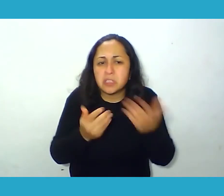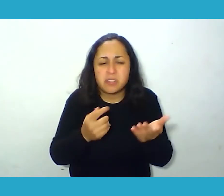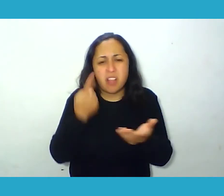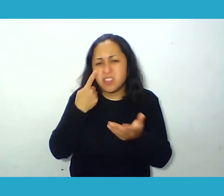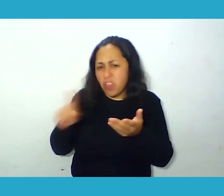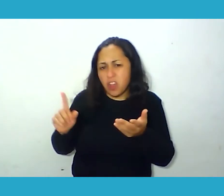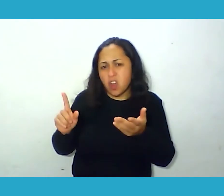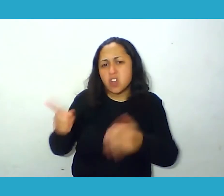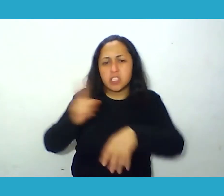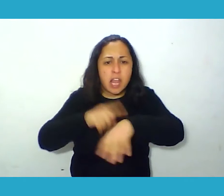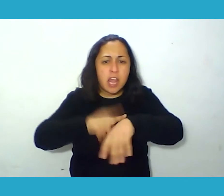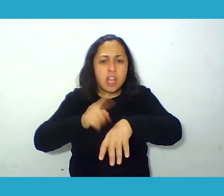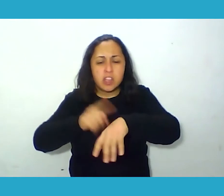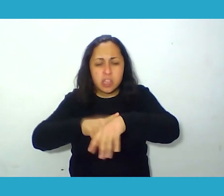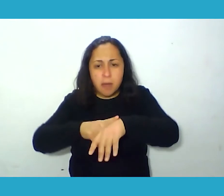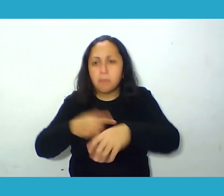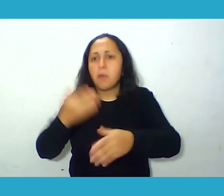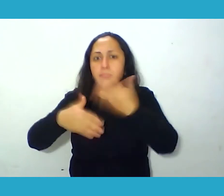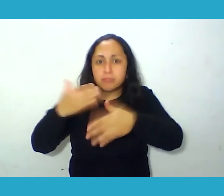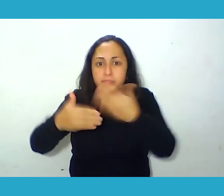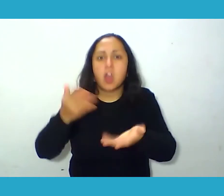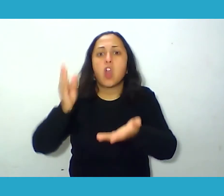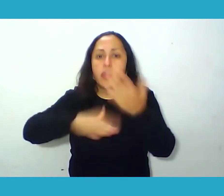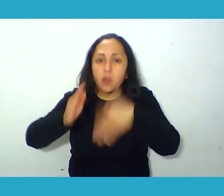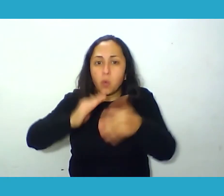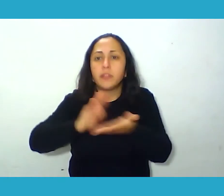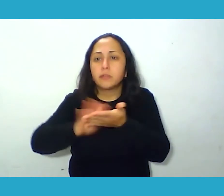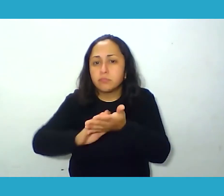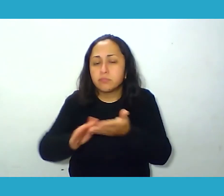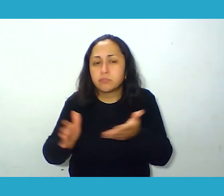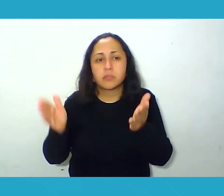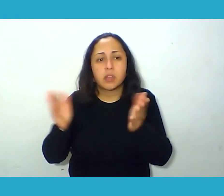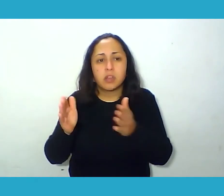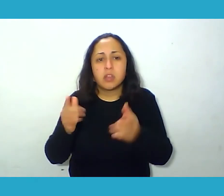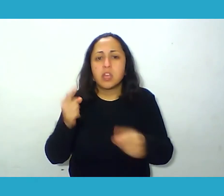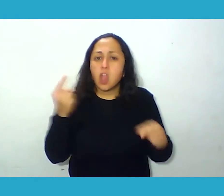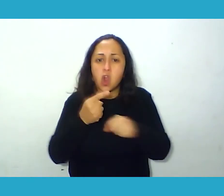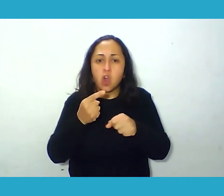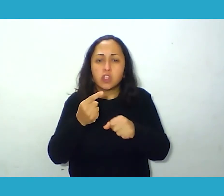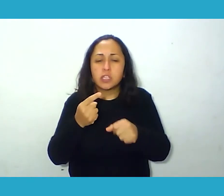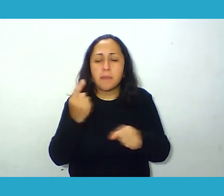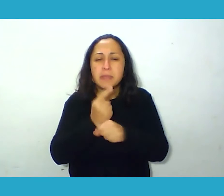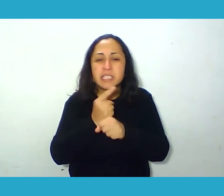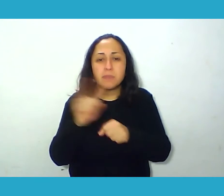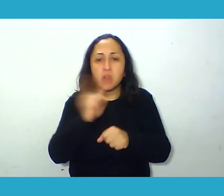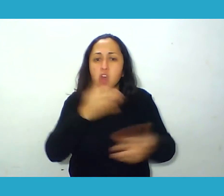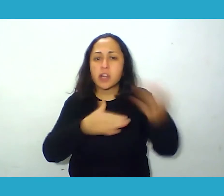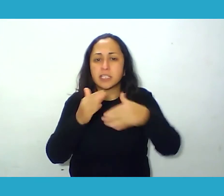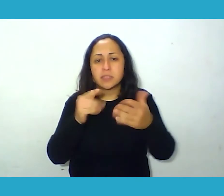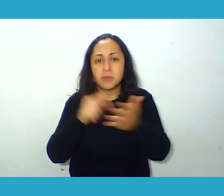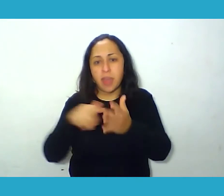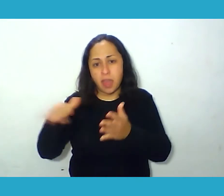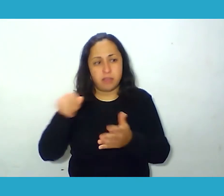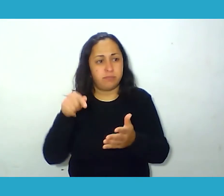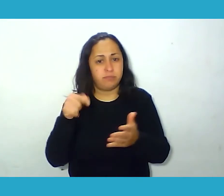un desconocimiento total de los tiempos que lleva la reconstrucción o las medidas de mitigación y que van en contra del principio de no regresividad de las zonas de